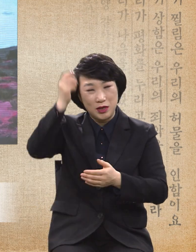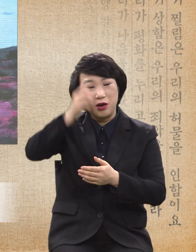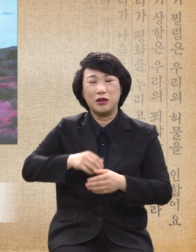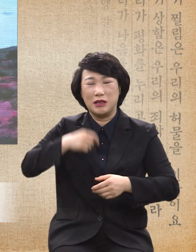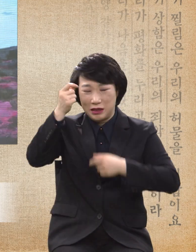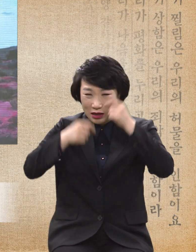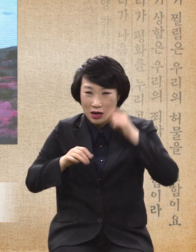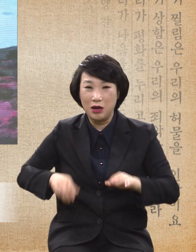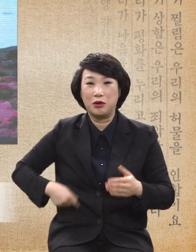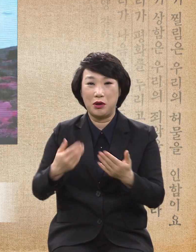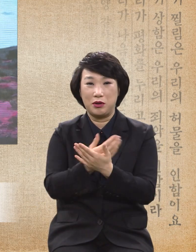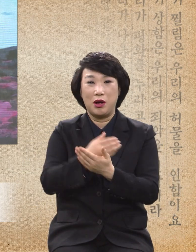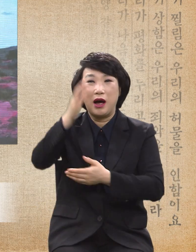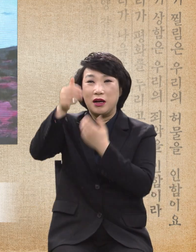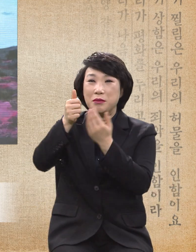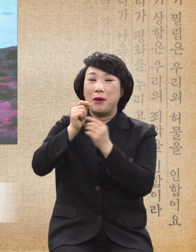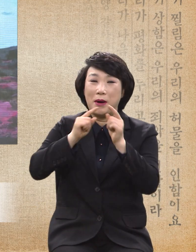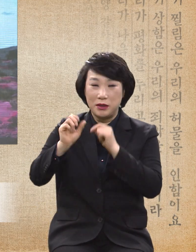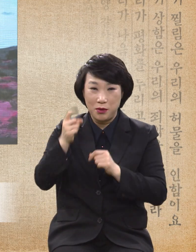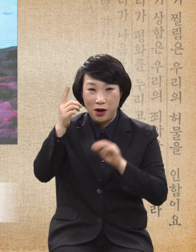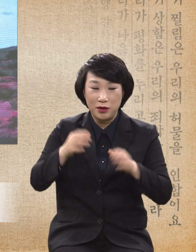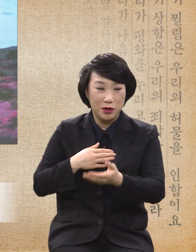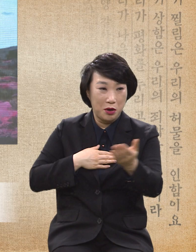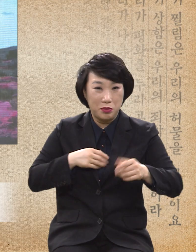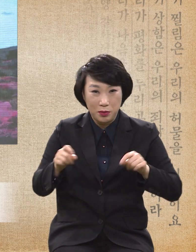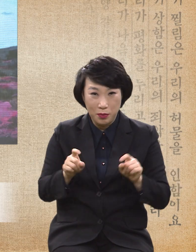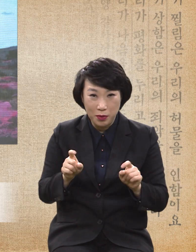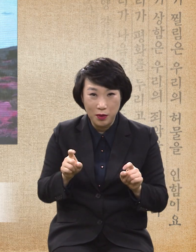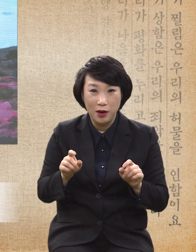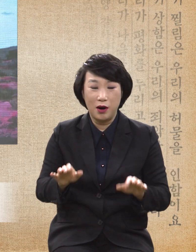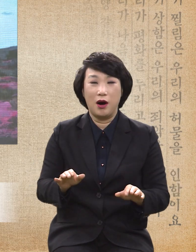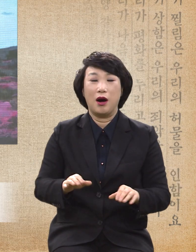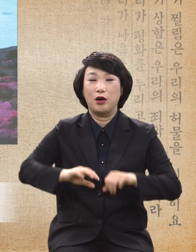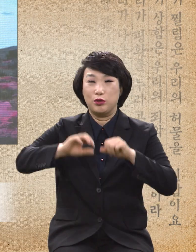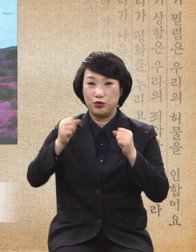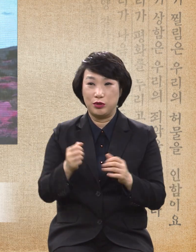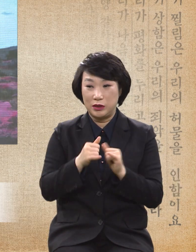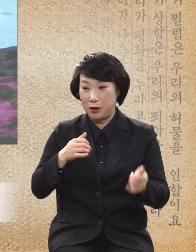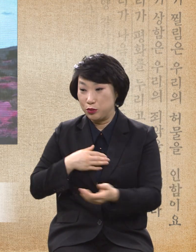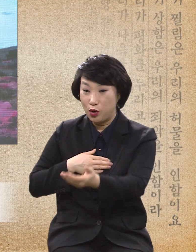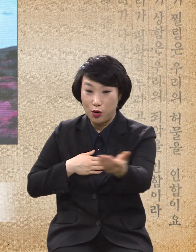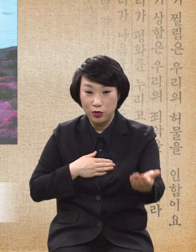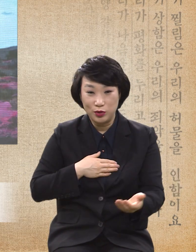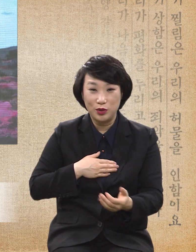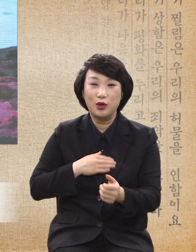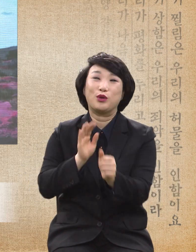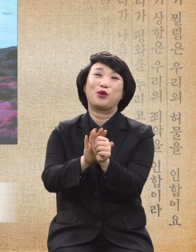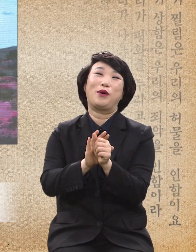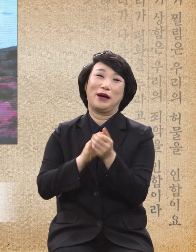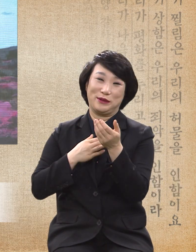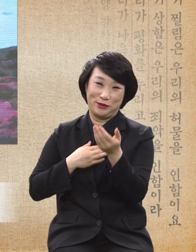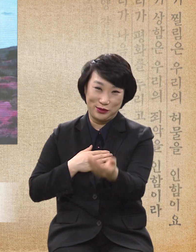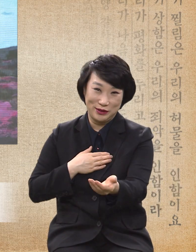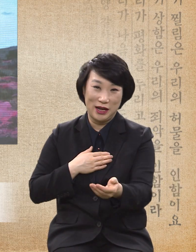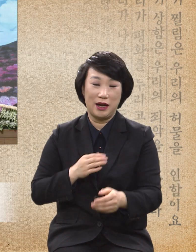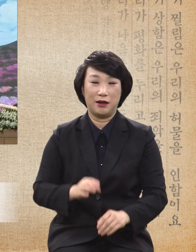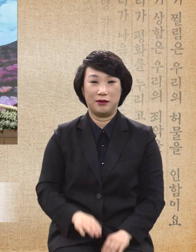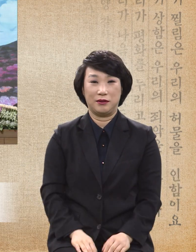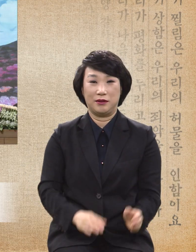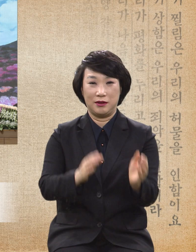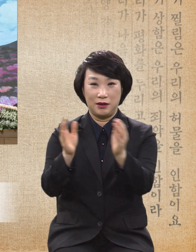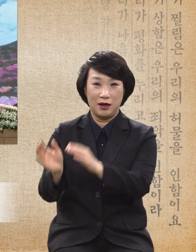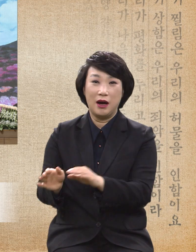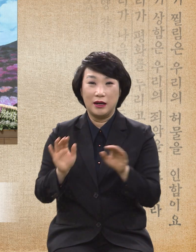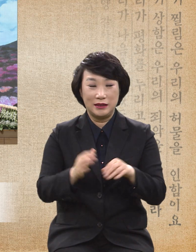통회하며 하나님 말씀 앞에서 부들부들 떨며 복종하는 자에게는 권고하려니와.